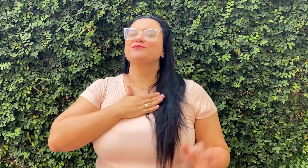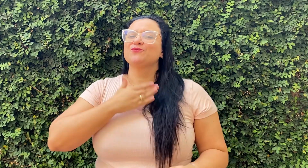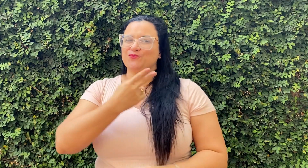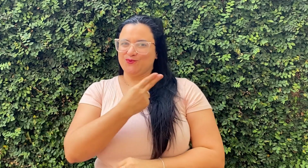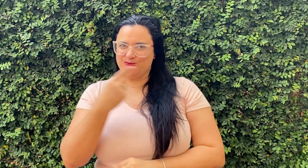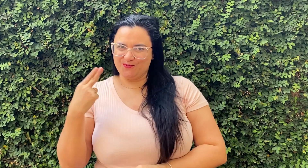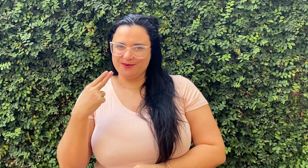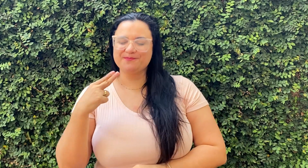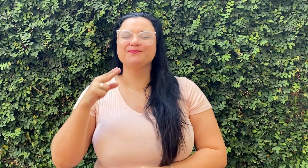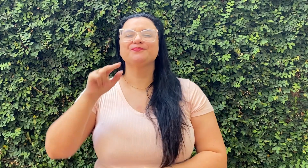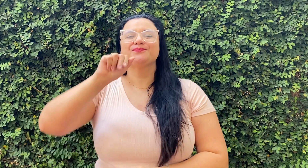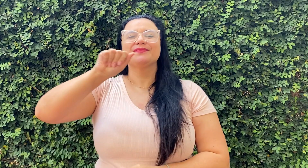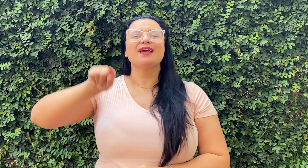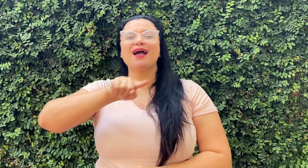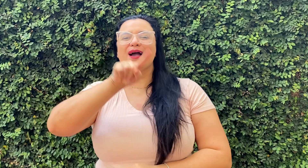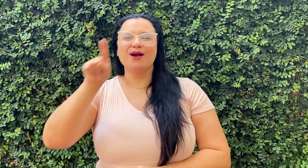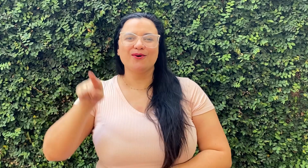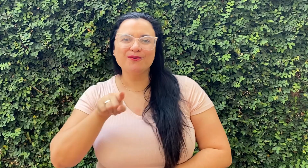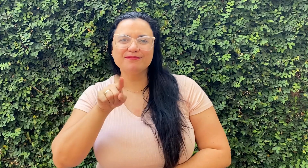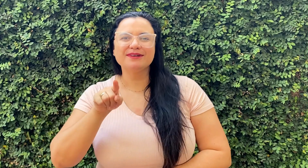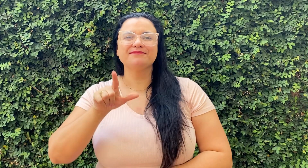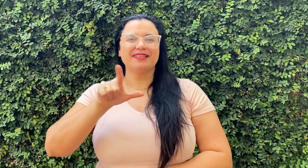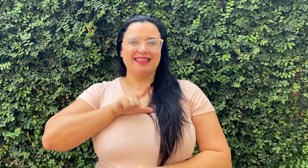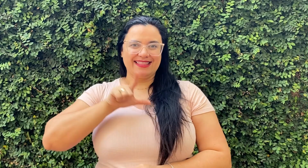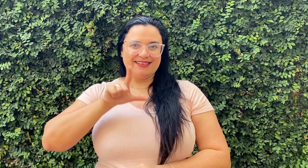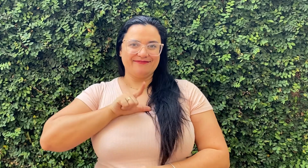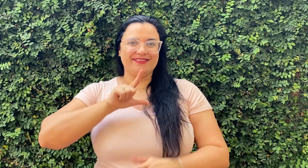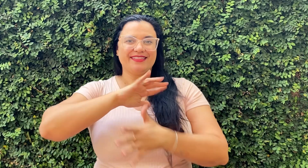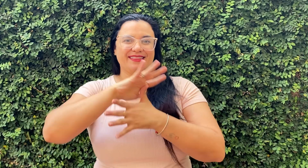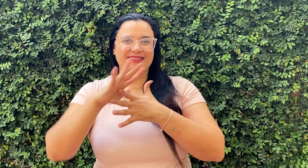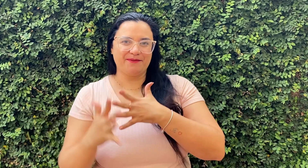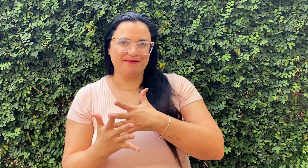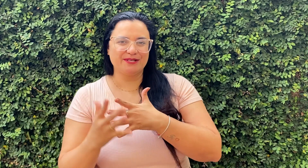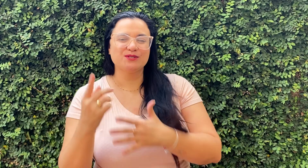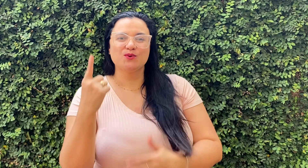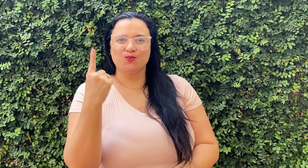tá bom? Não esquece, @LiviaLibras1.